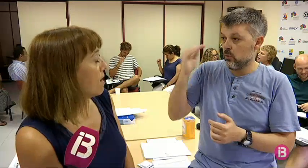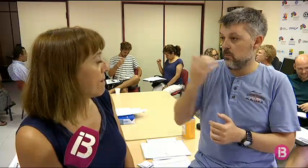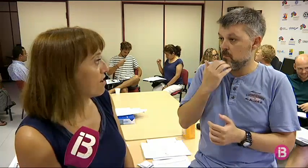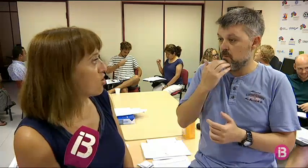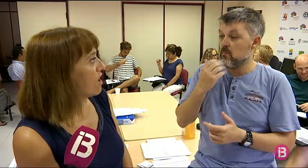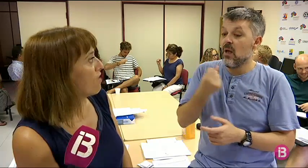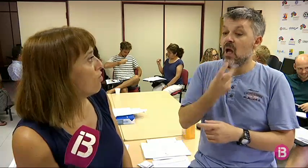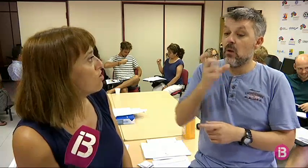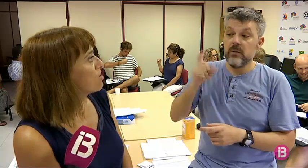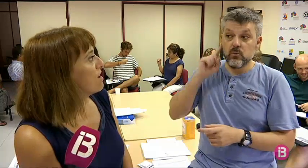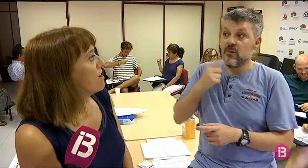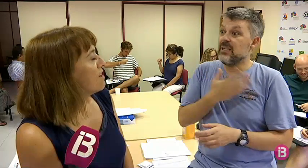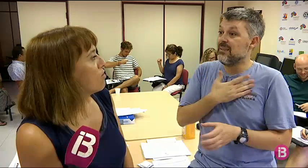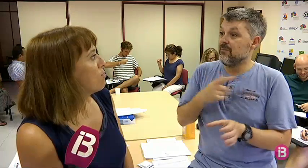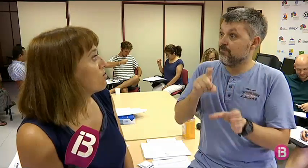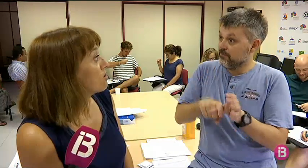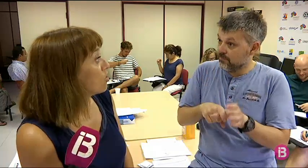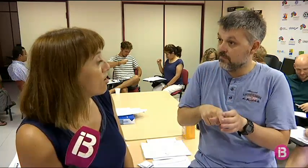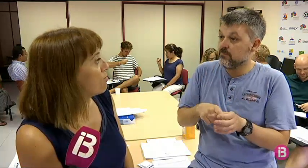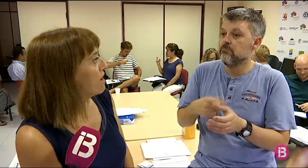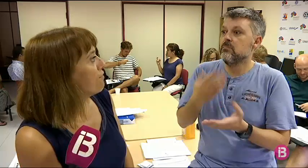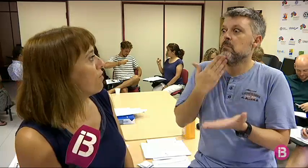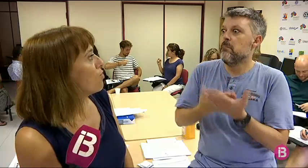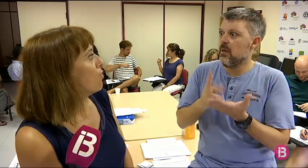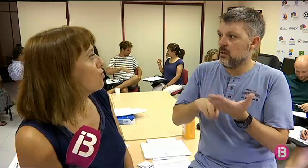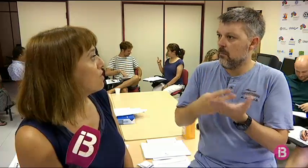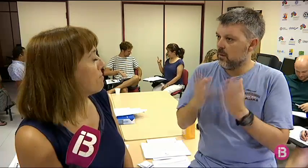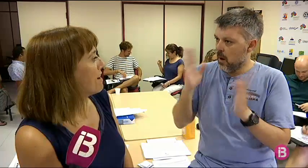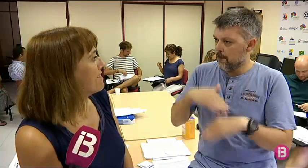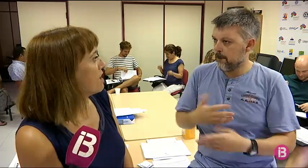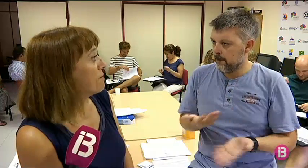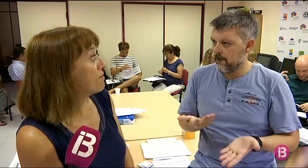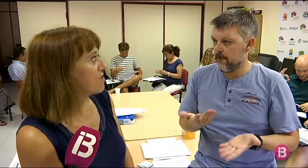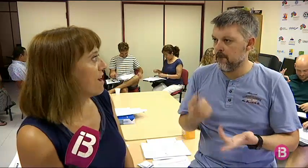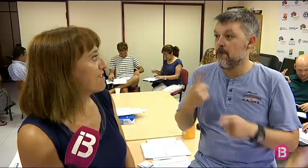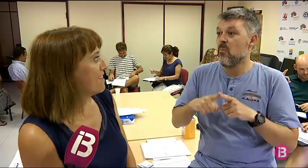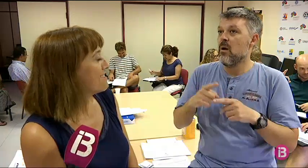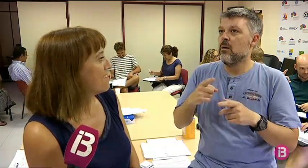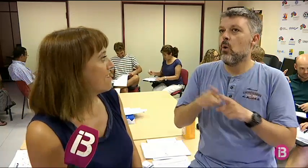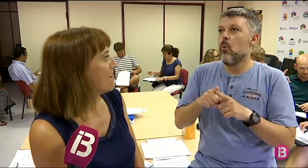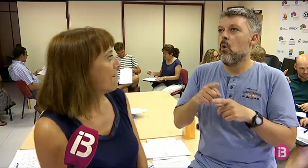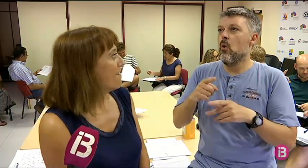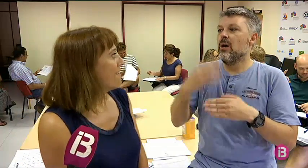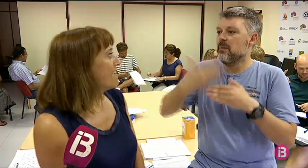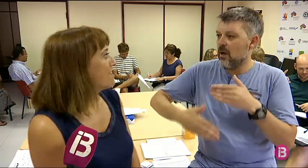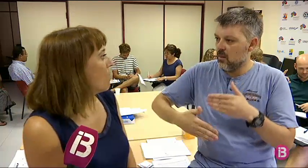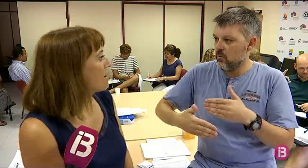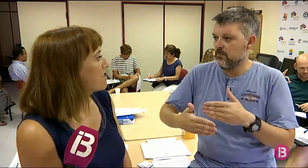per l'escola d'adults, i algunes persones sordes voldrien fer algun curs i demanen intèrpret, però esclar, es queden sense. És igual que es